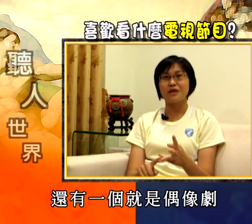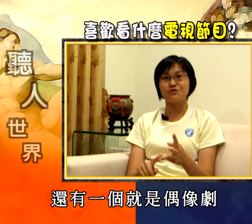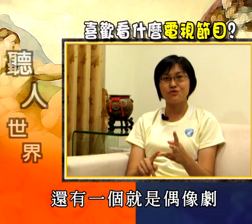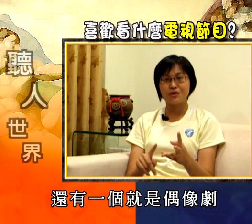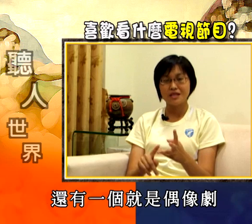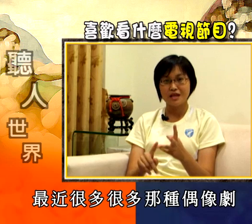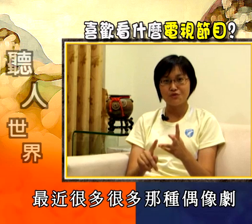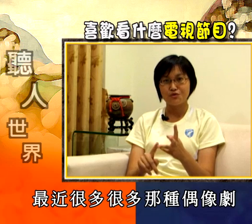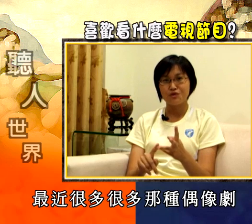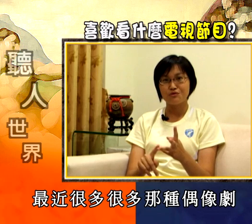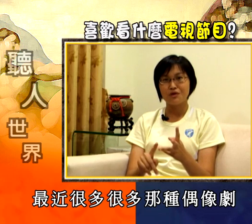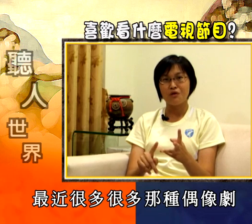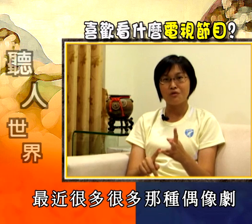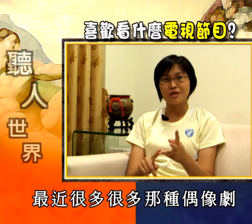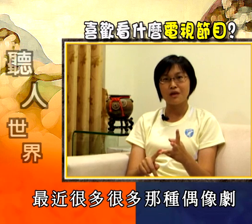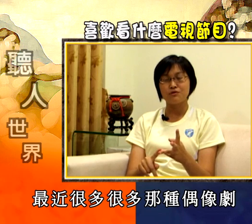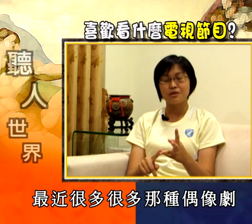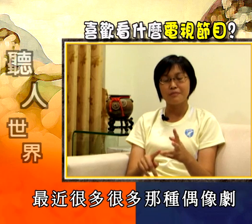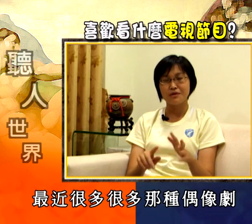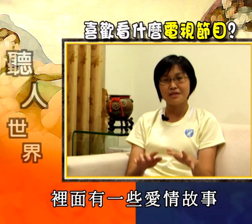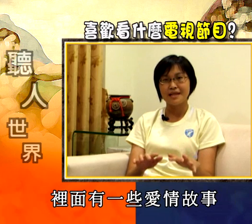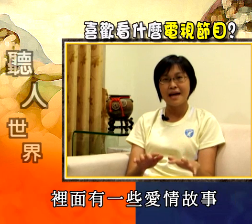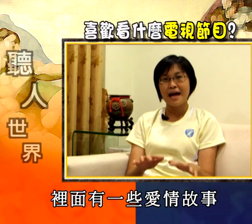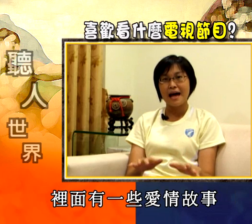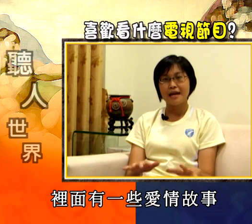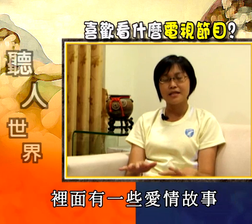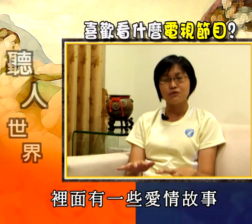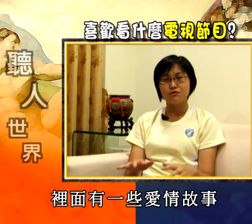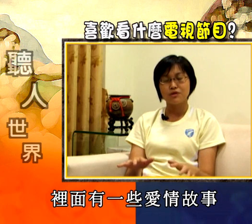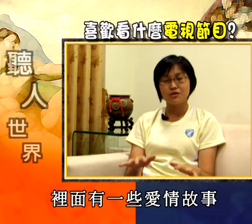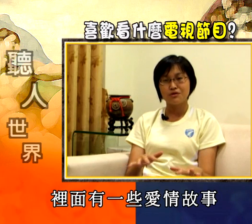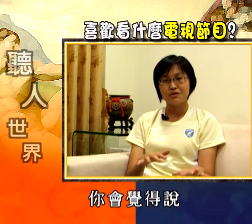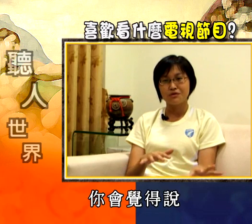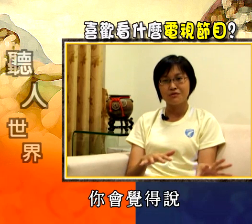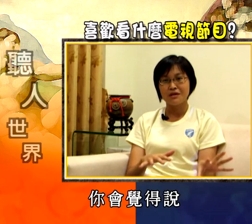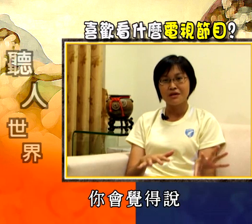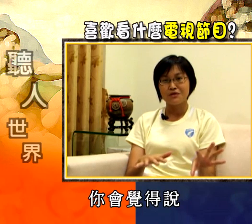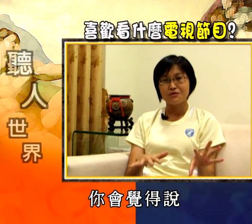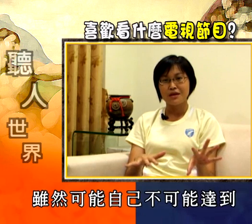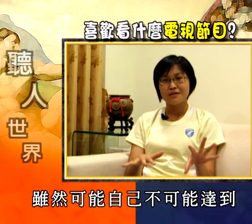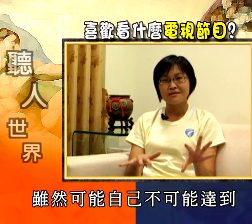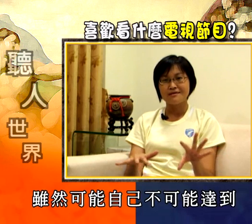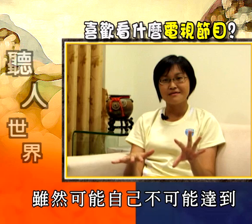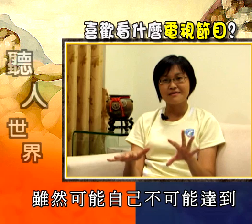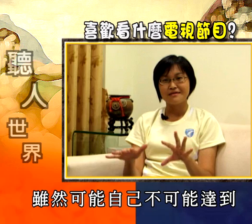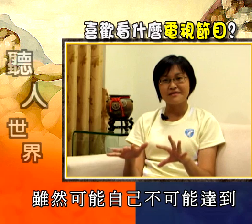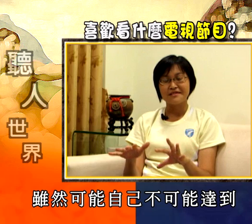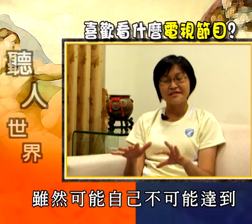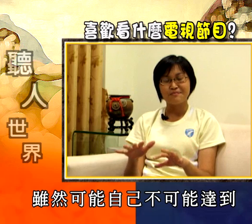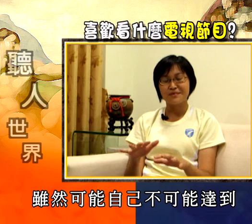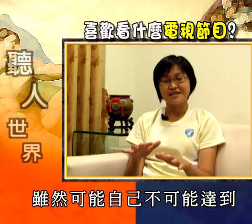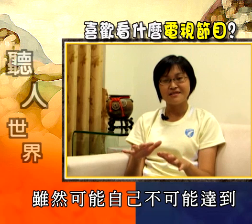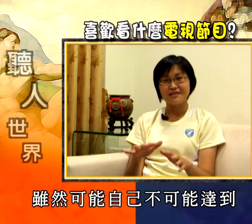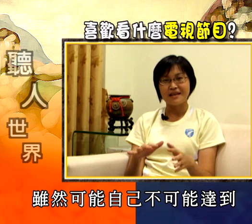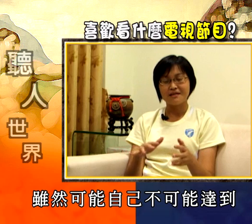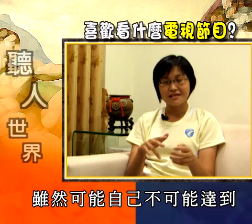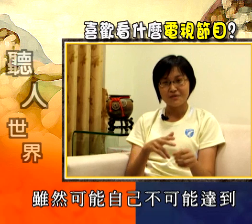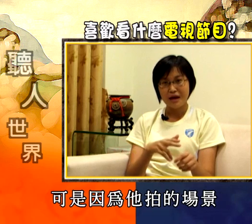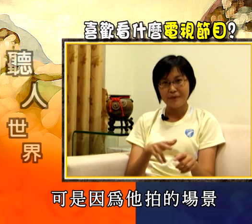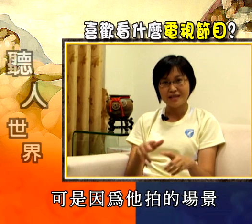剧，最近很多很多那种偶像剧里面有一些爱情故事，你会觉得说虽然可能自己不可能达到，可是因为他拍的